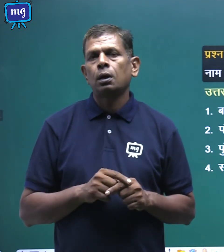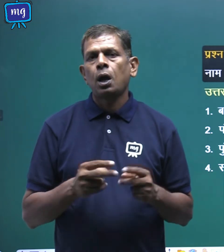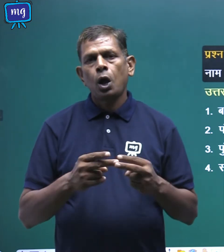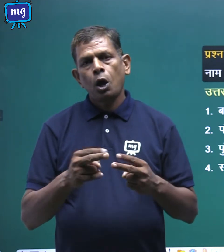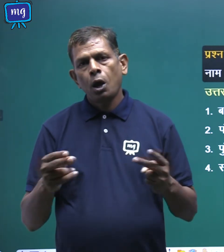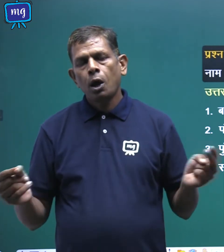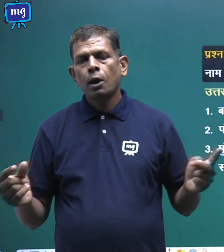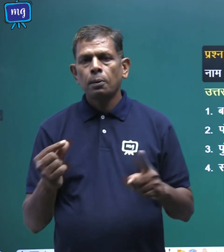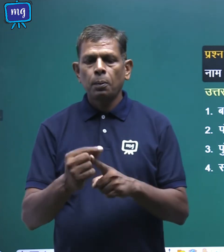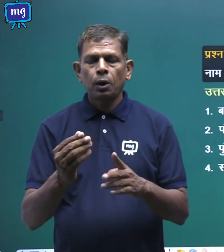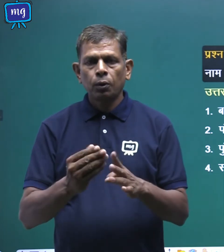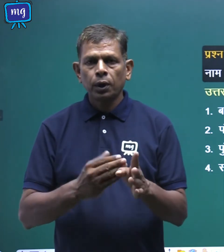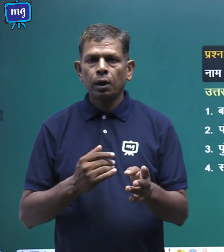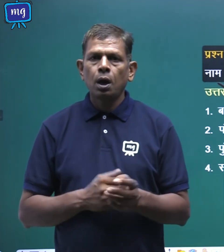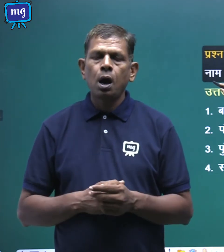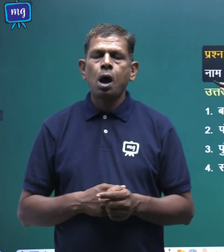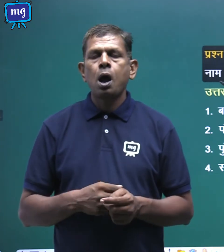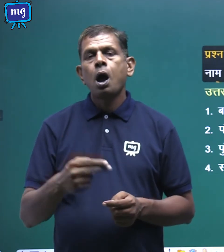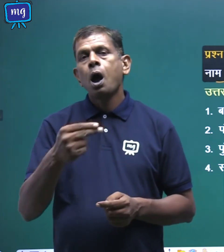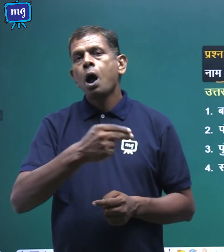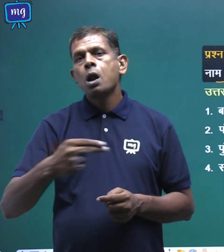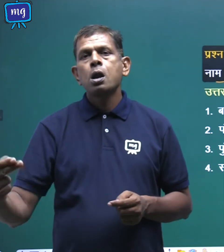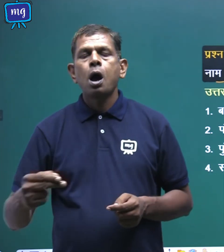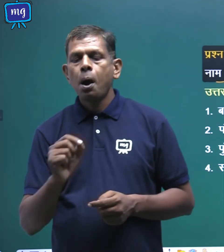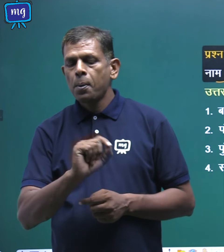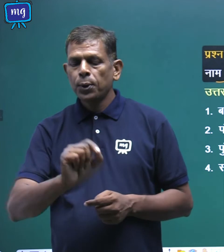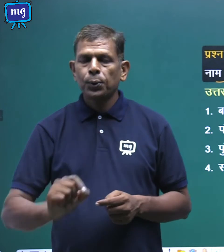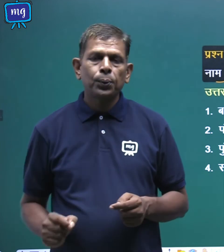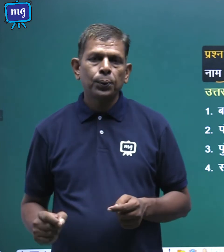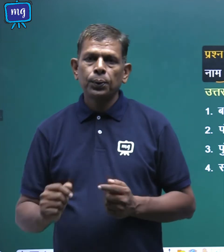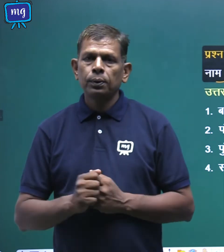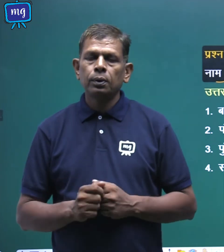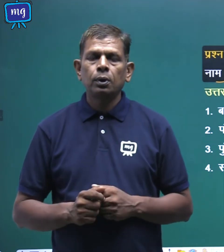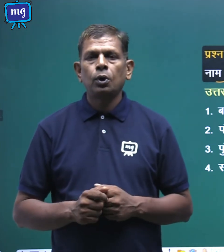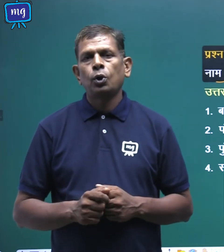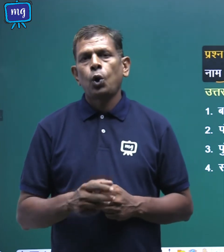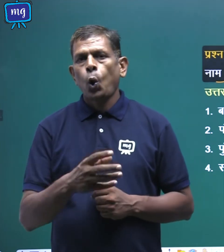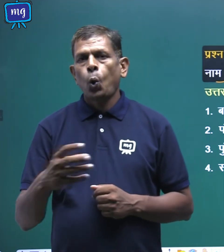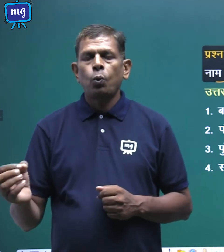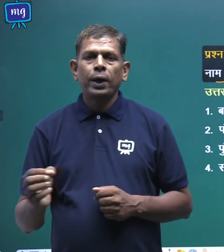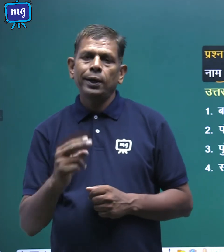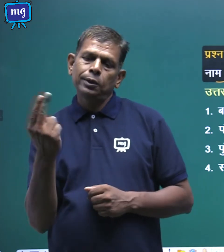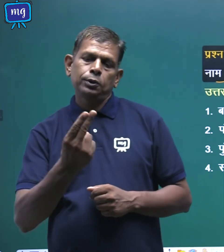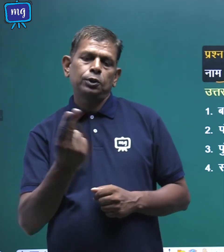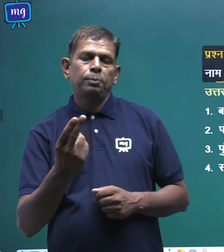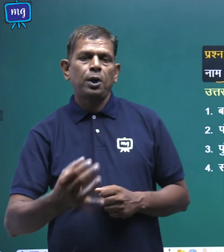विभिन्न भागों के नाम लिखो व चित्र भी बनाओ।